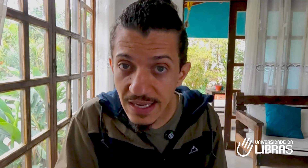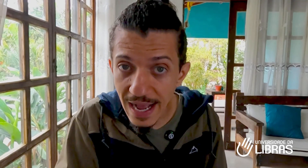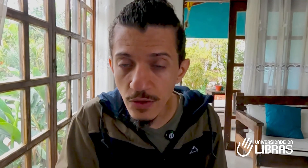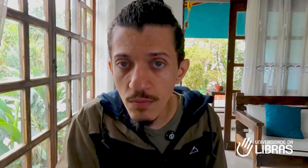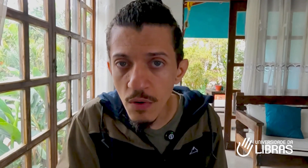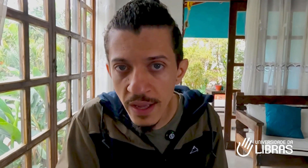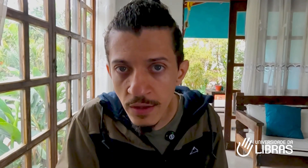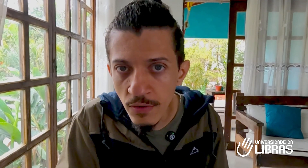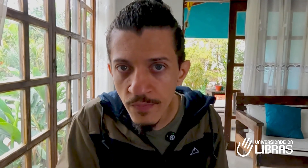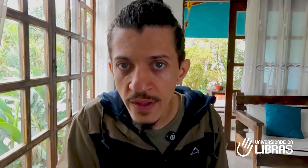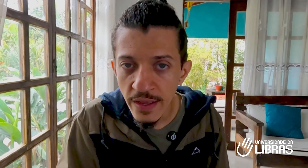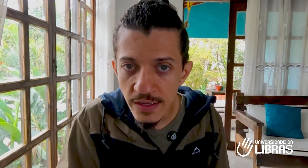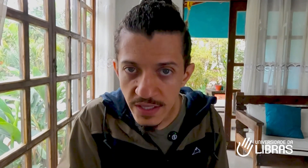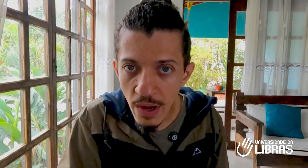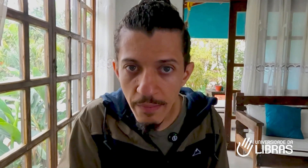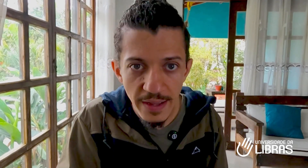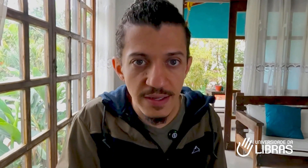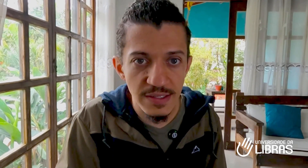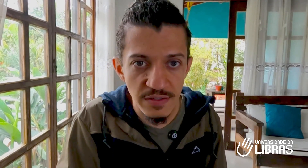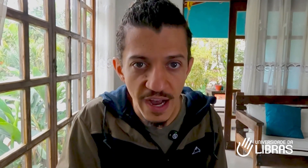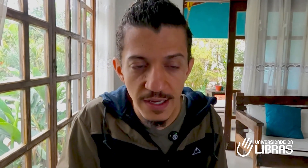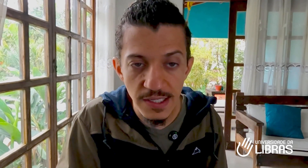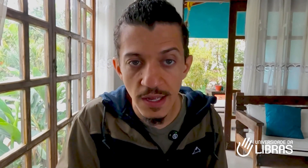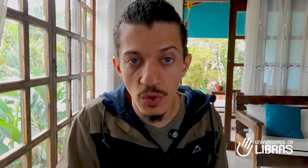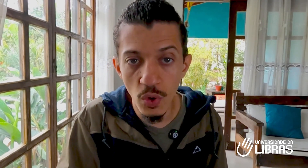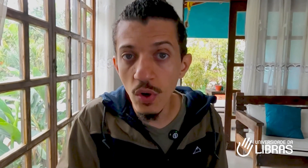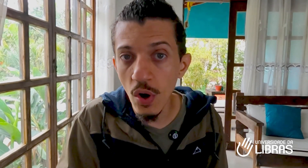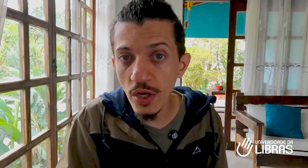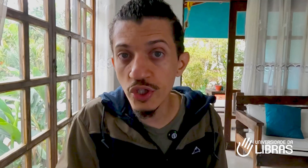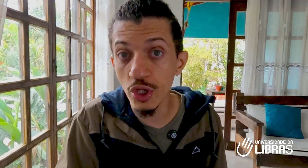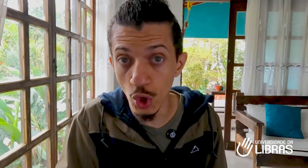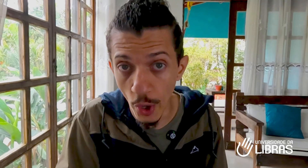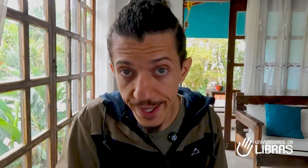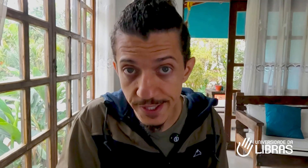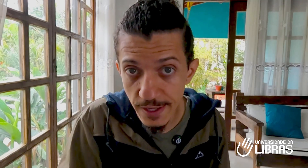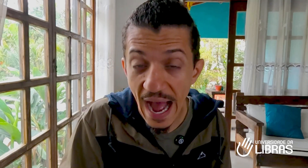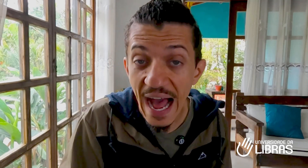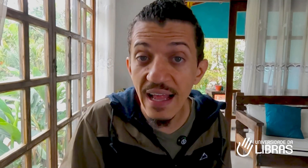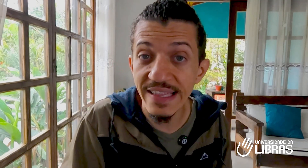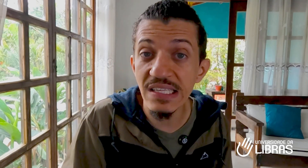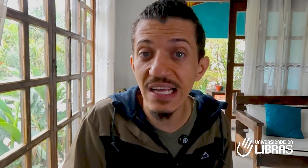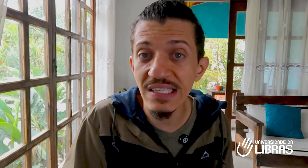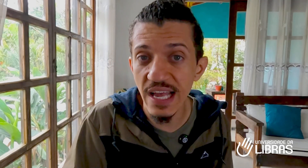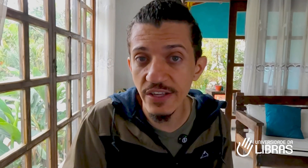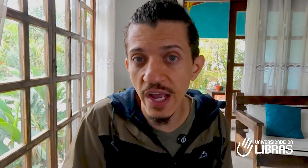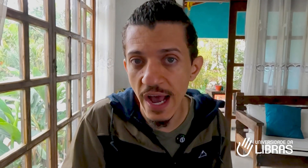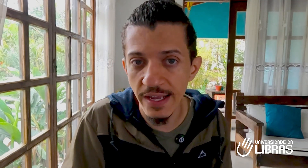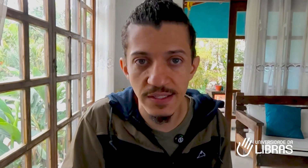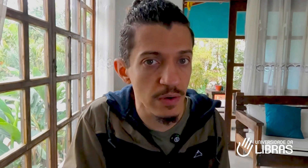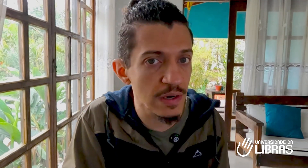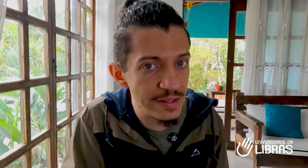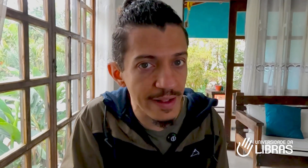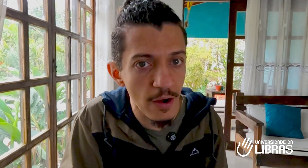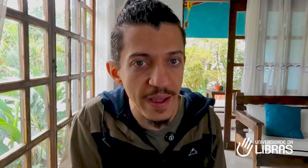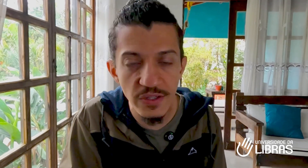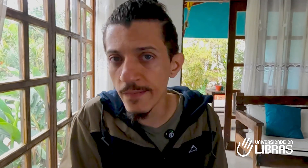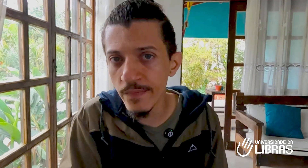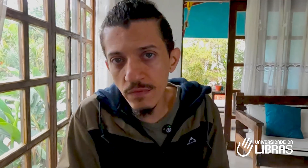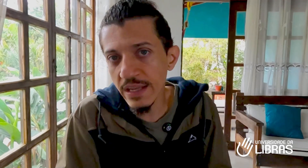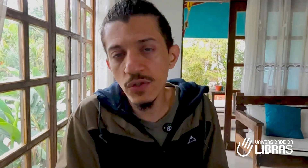exato momento, estão abertas as vagas no lote 2 a R$17. Então, literalmente, não tem